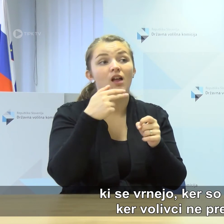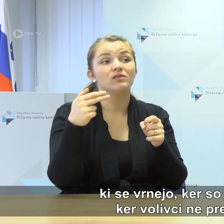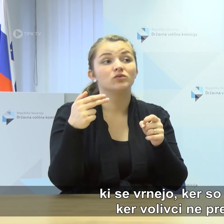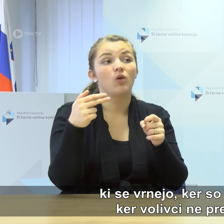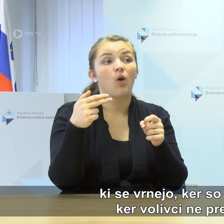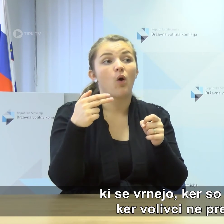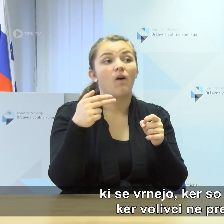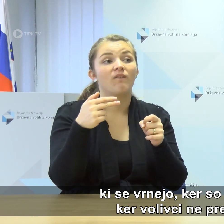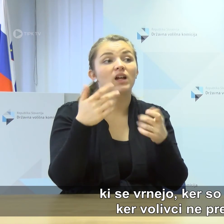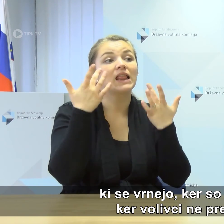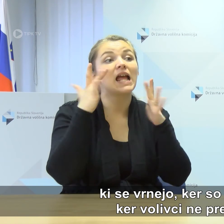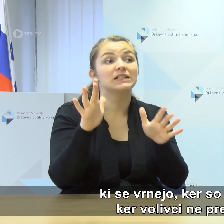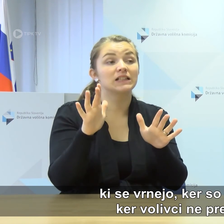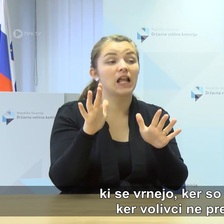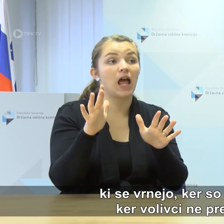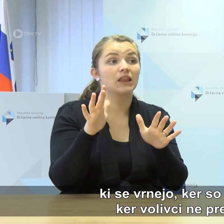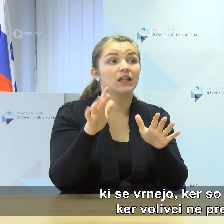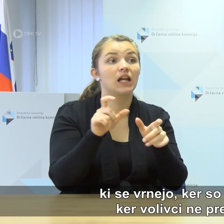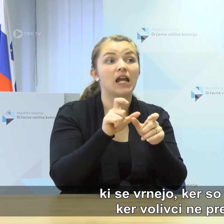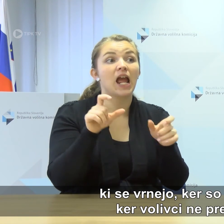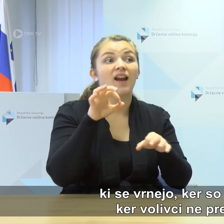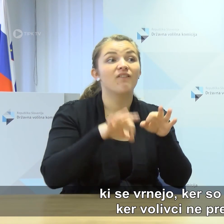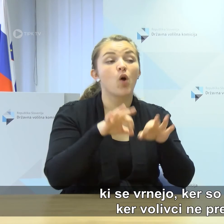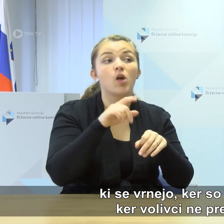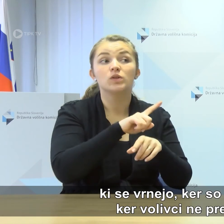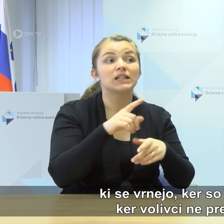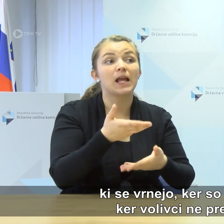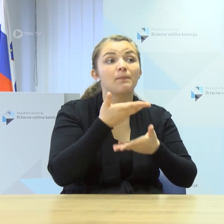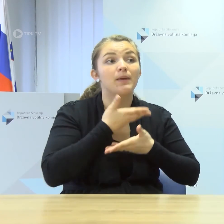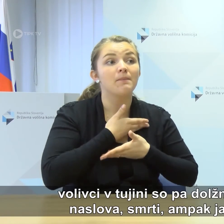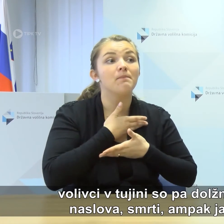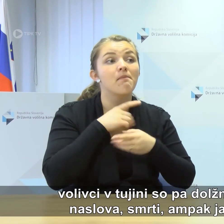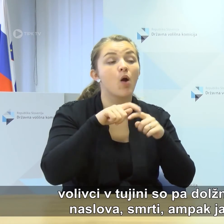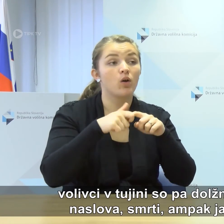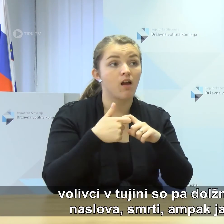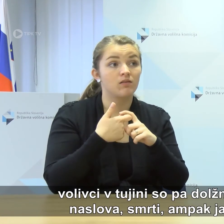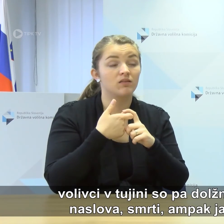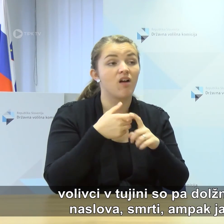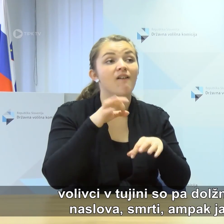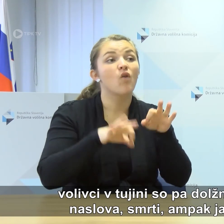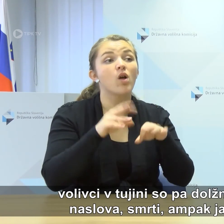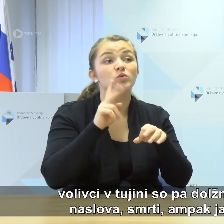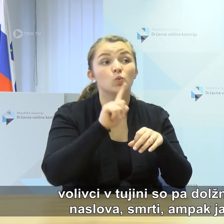ker volivci ne prejmejo gradiva. Volivci v tujini so pa dolžni